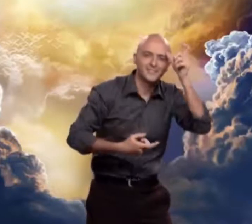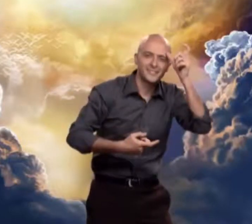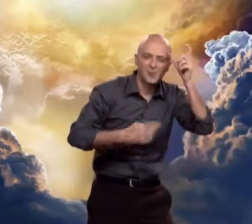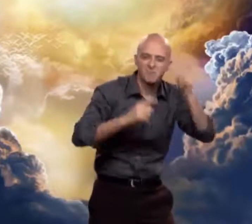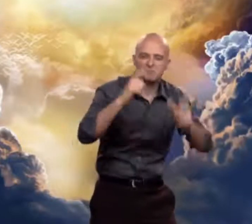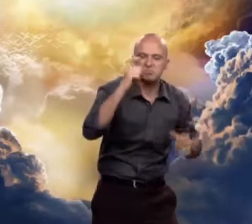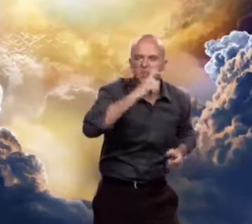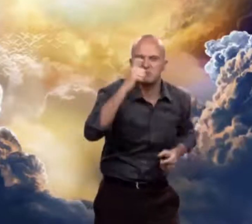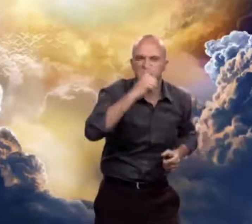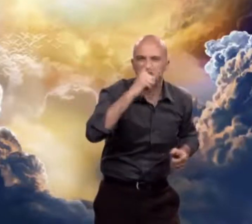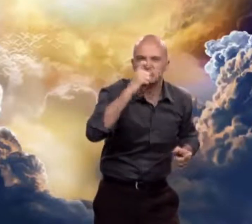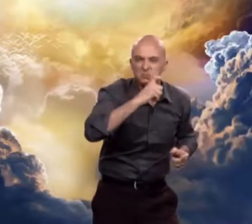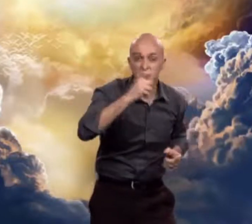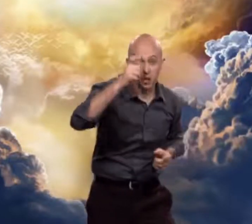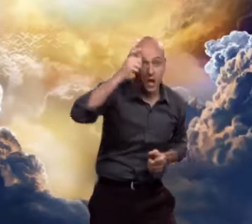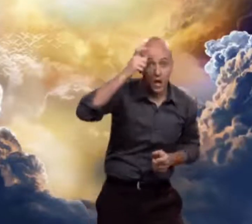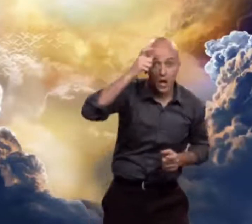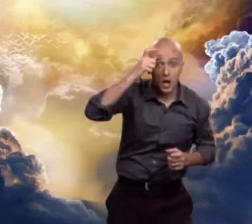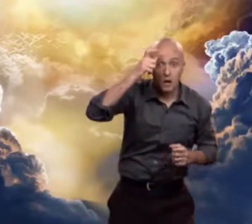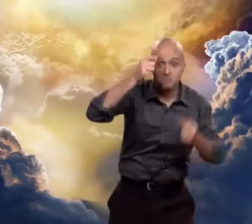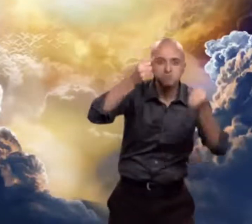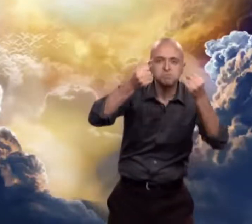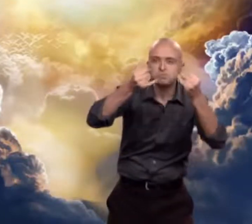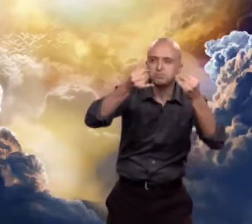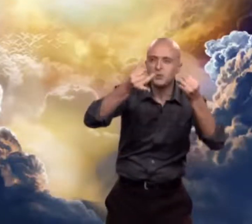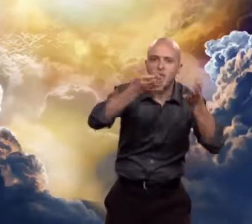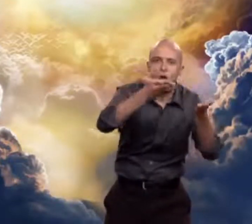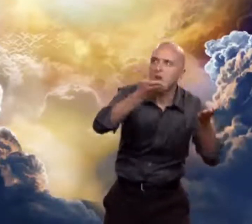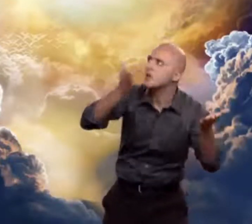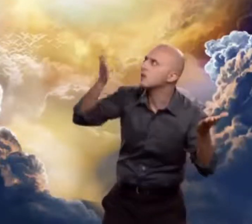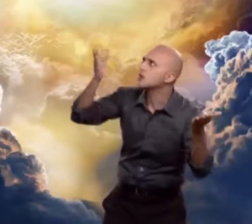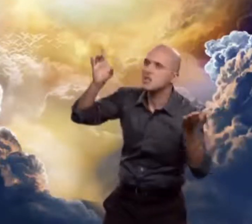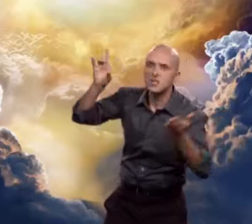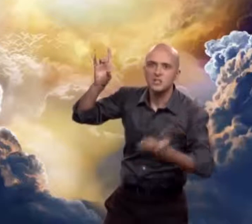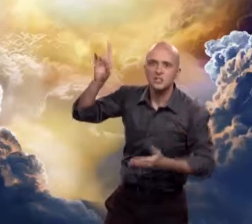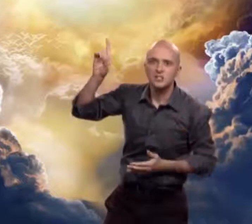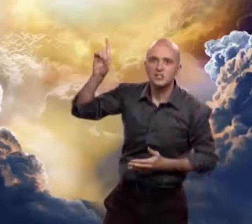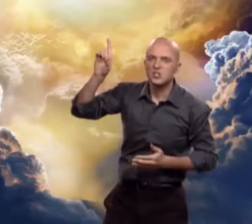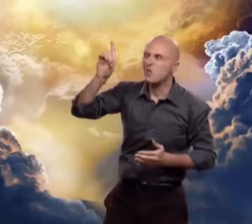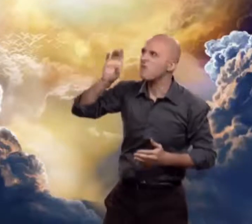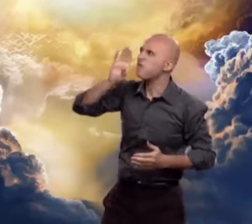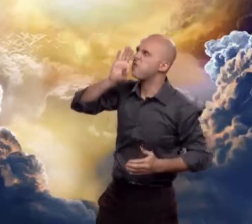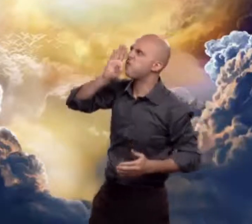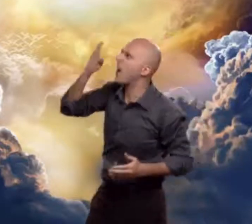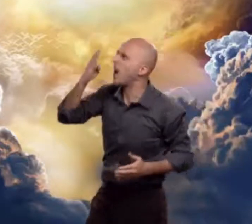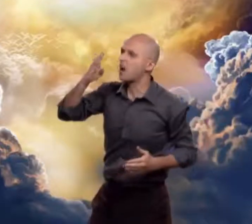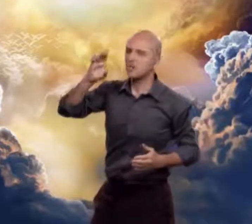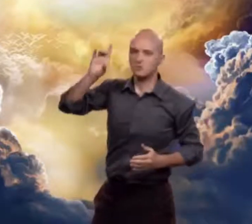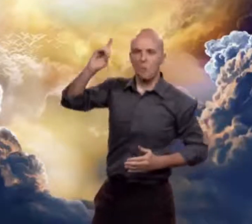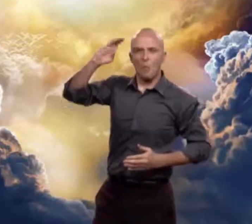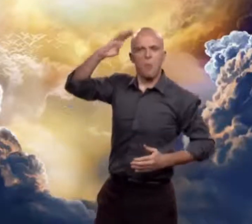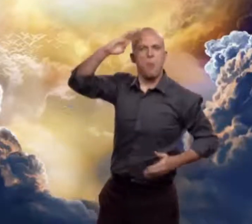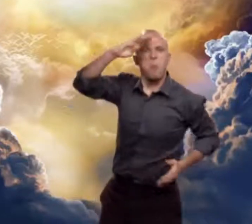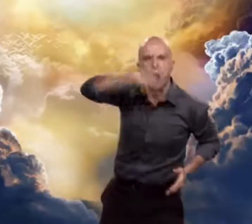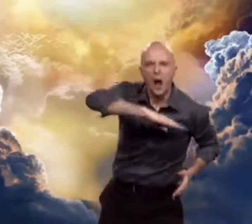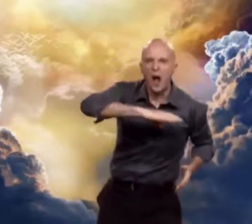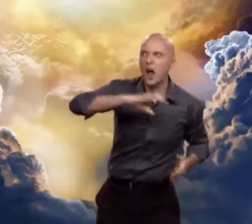não poderia mais permanecer no céu, a sabedoria infinita não o destruiu. A submissão das criaturas de